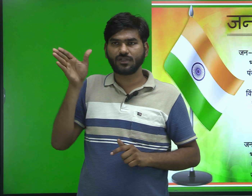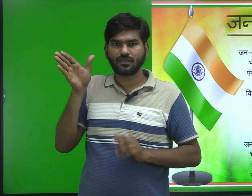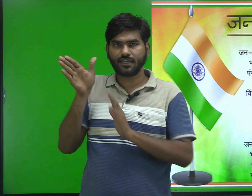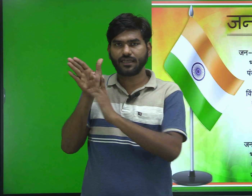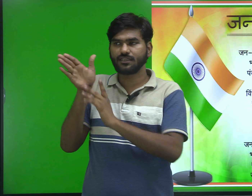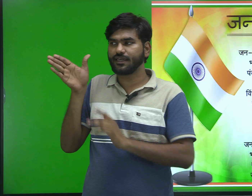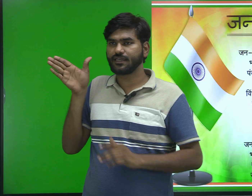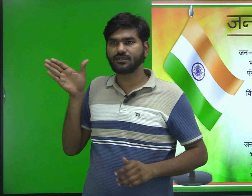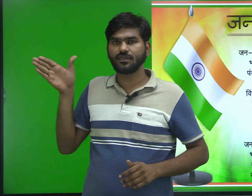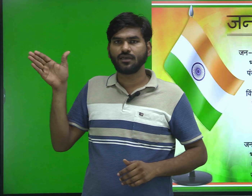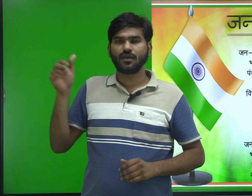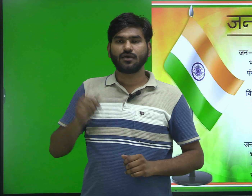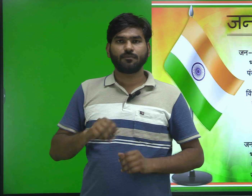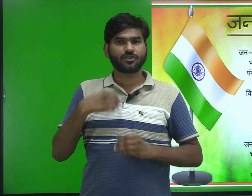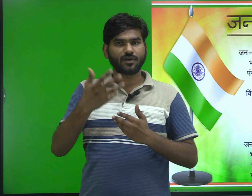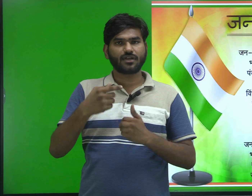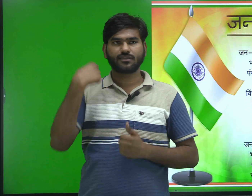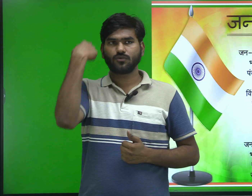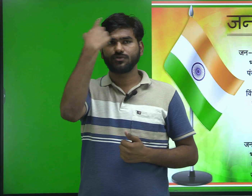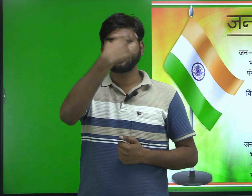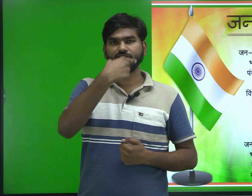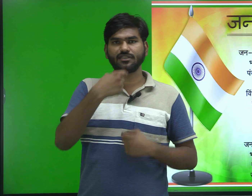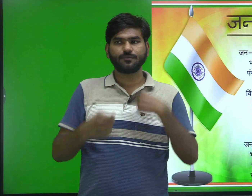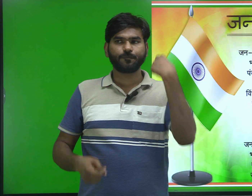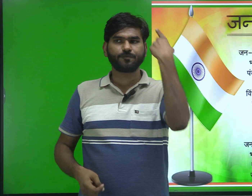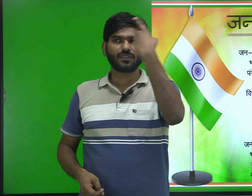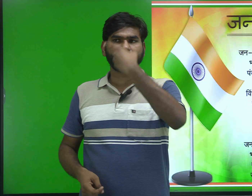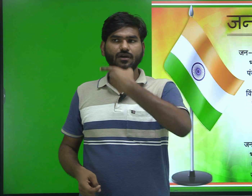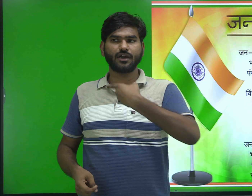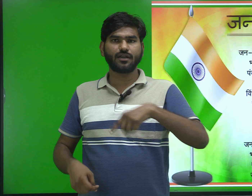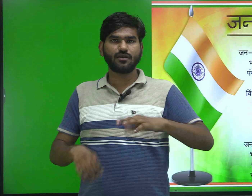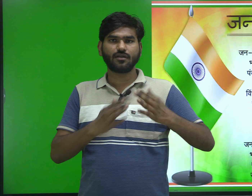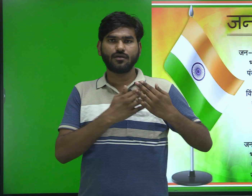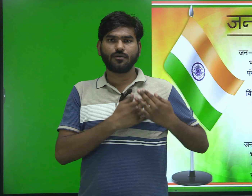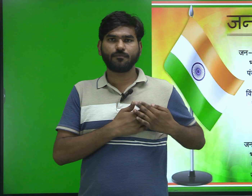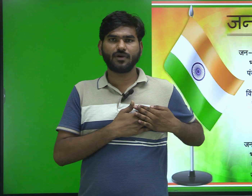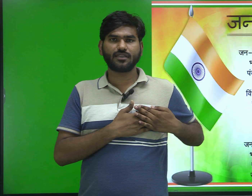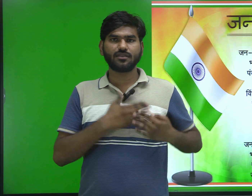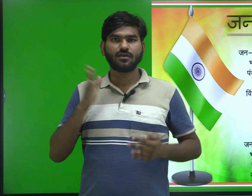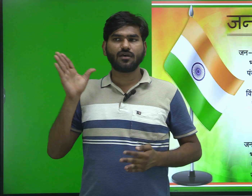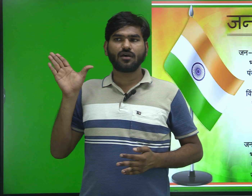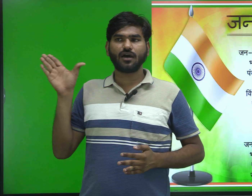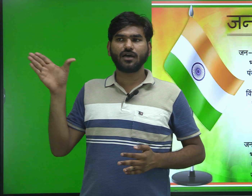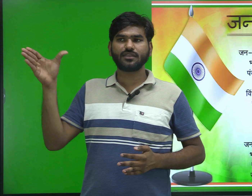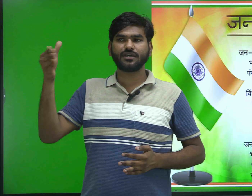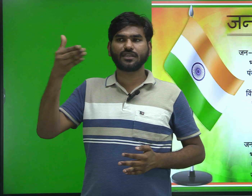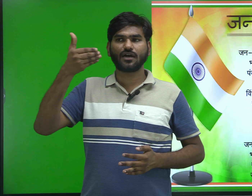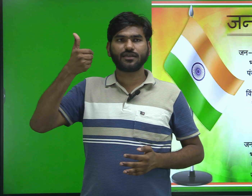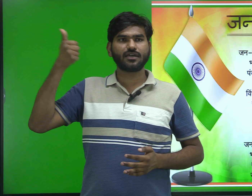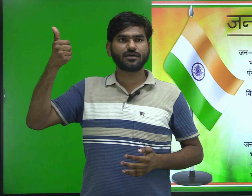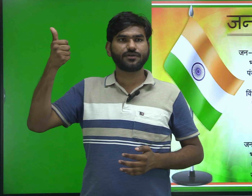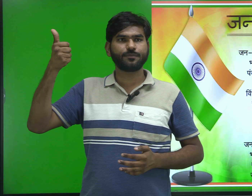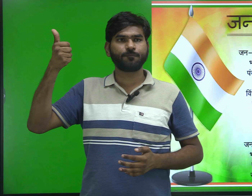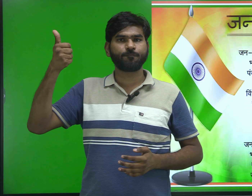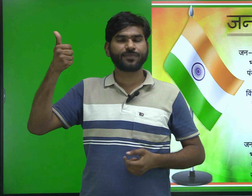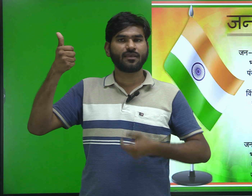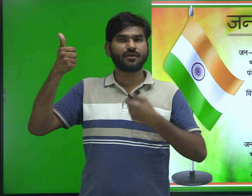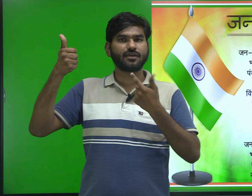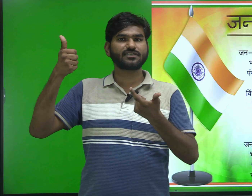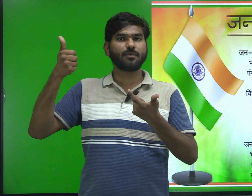देखिए अधिनायक कैसे? मैं दोबारा करता हूँ। जन, गण, मन, अधिनायक। इसके बाद आता